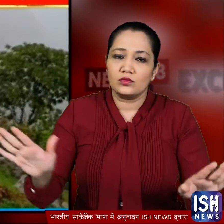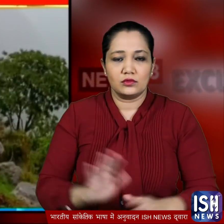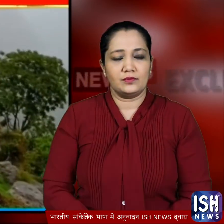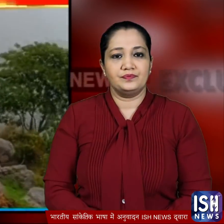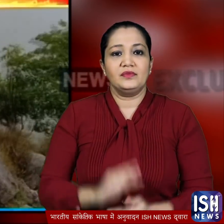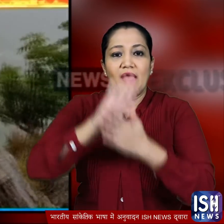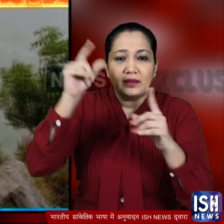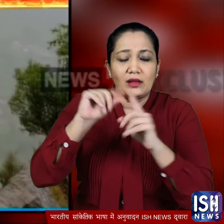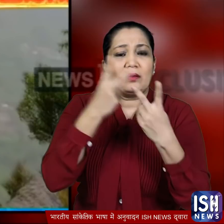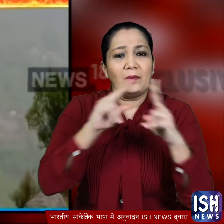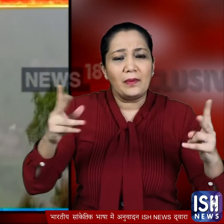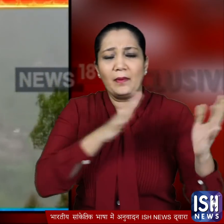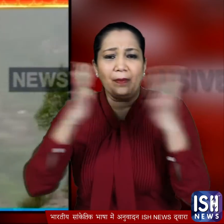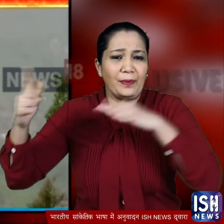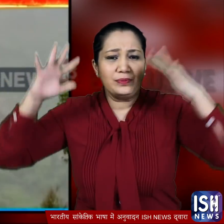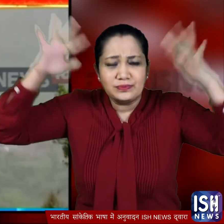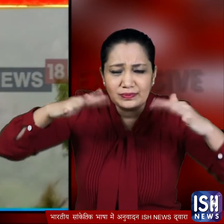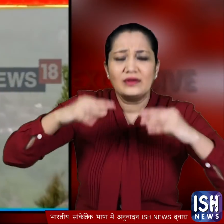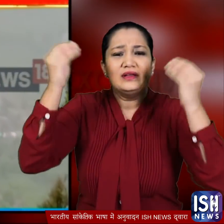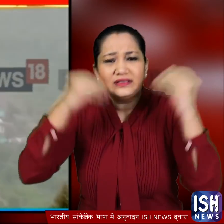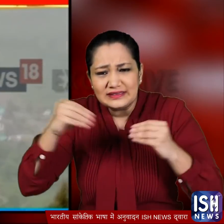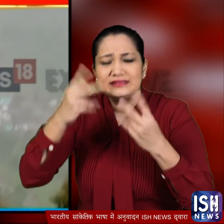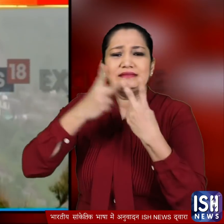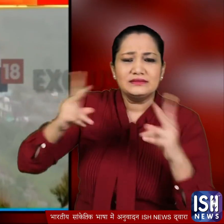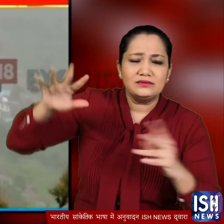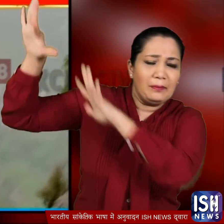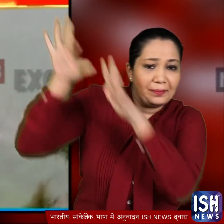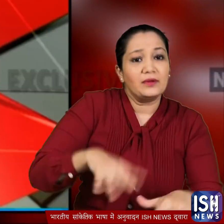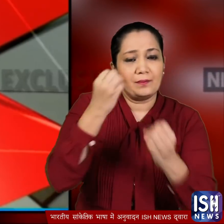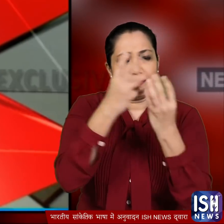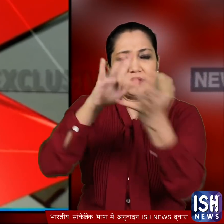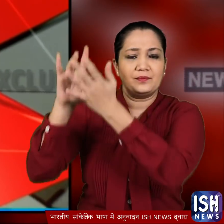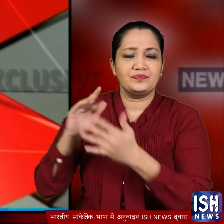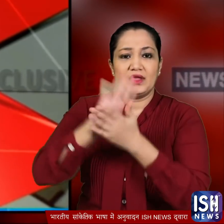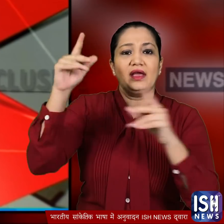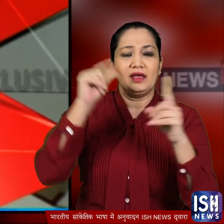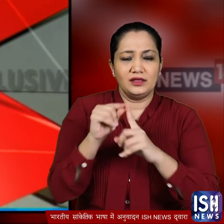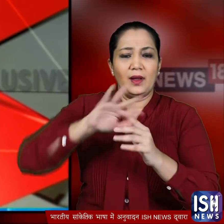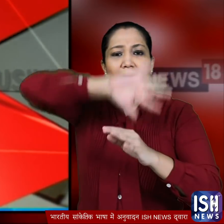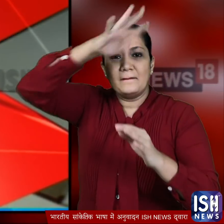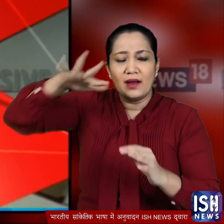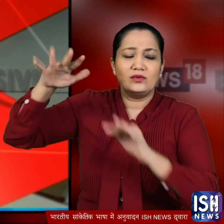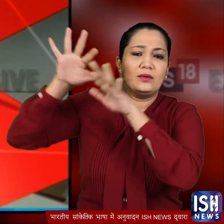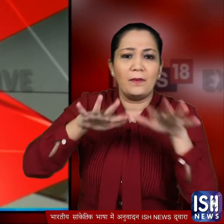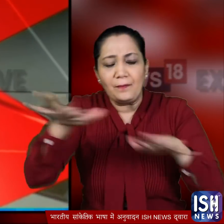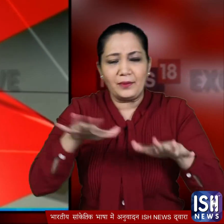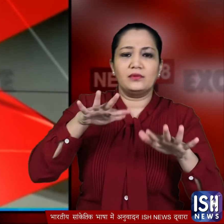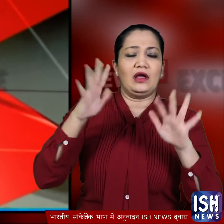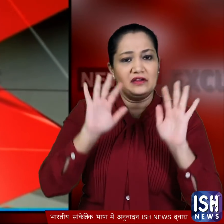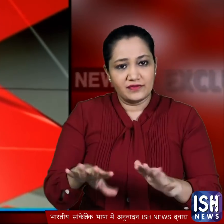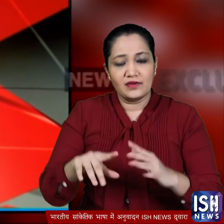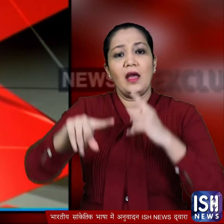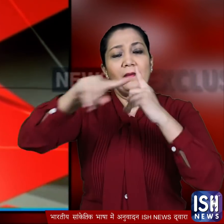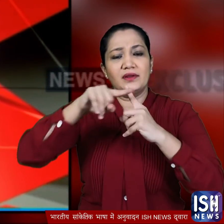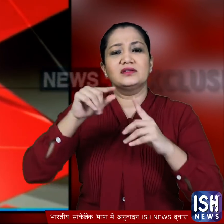हिमाचल प्रदेश के कई जिलों में मौसम बिगड़ने के कारण पहाड़ खिसकने की घटनाएं हुई हैं। सौभाग्य की बात है कि हिमाचल प्रदेश के पहाड़ भूकंप के